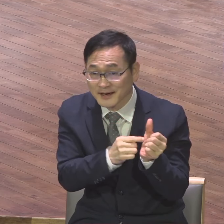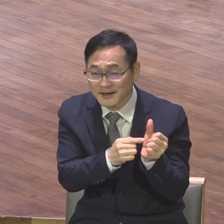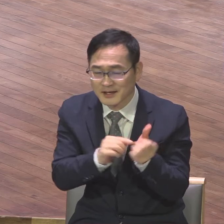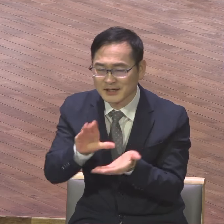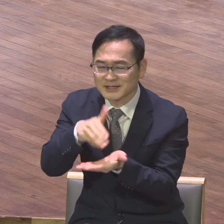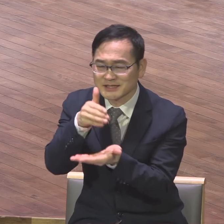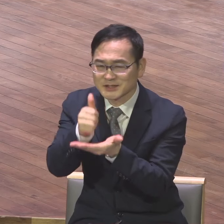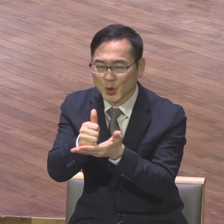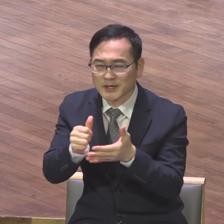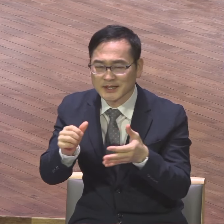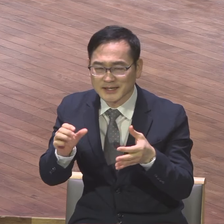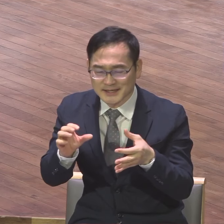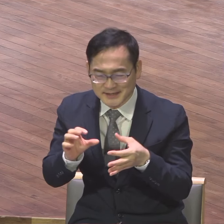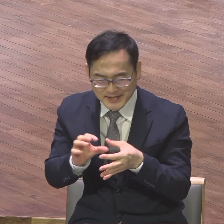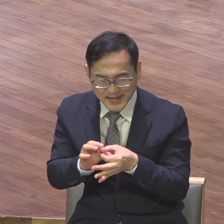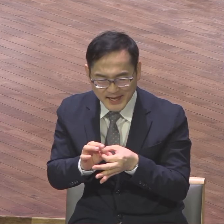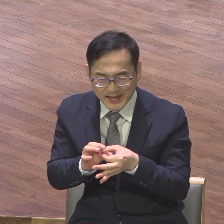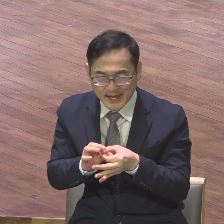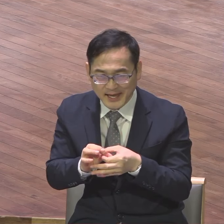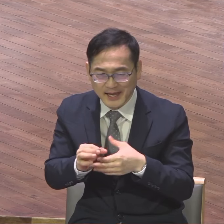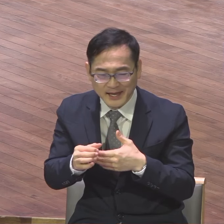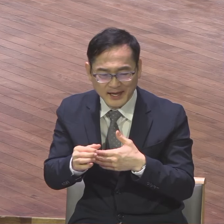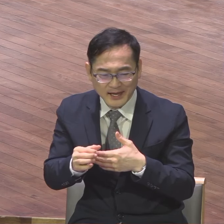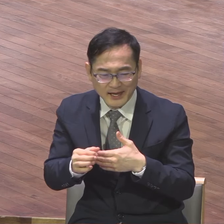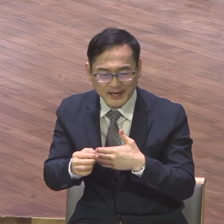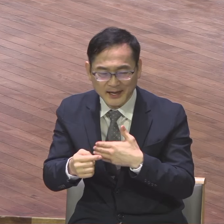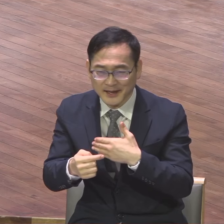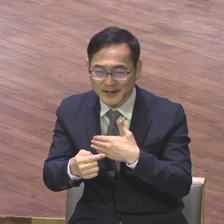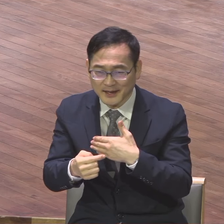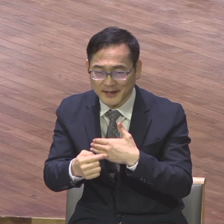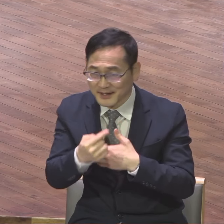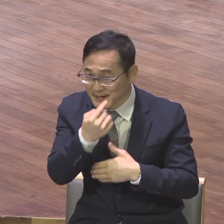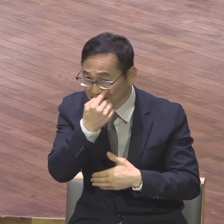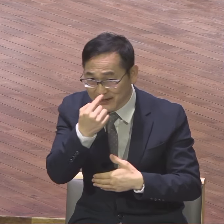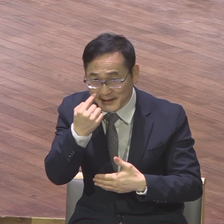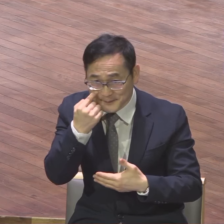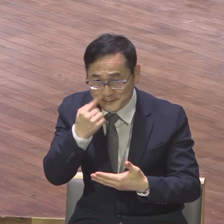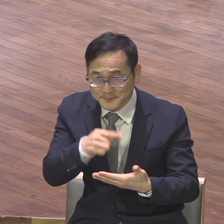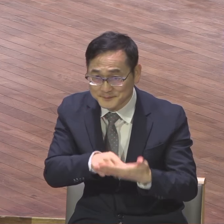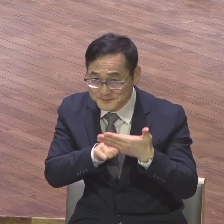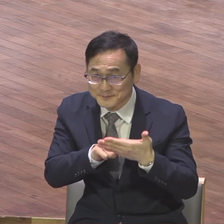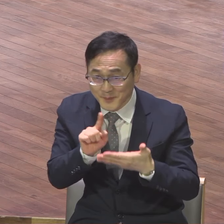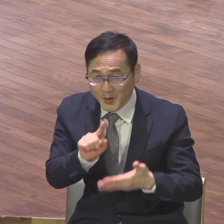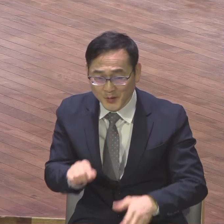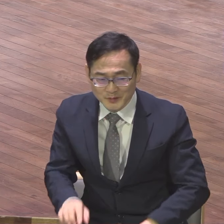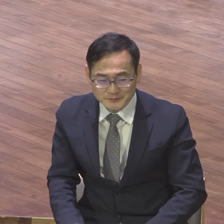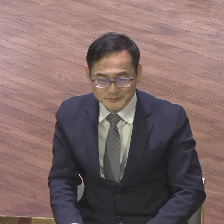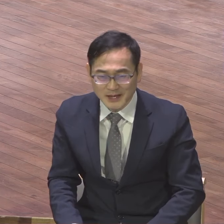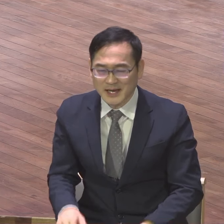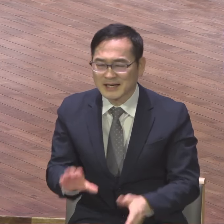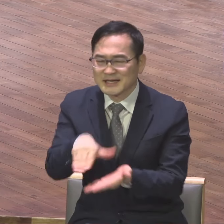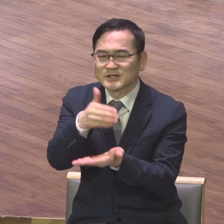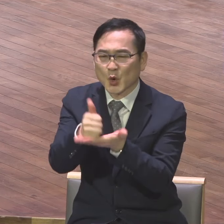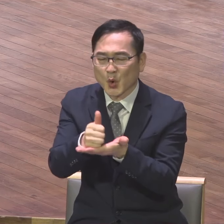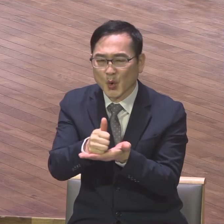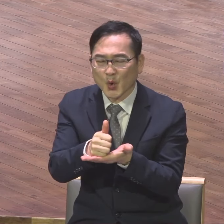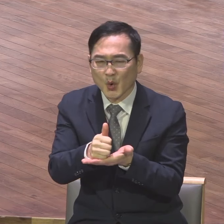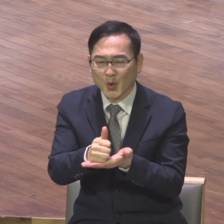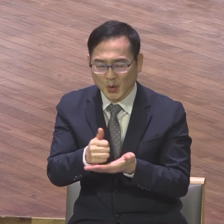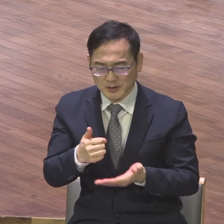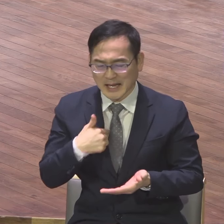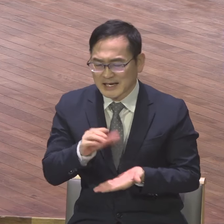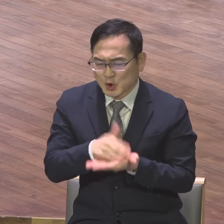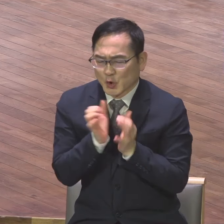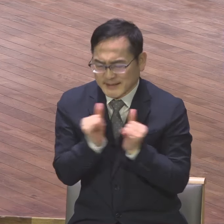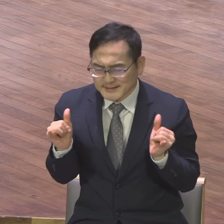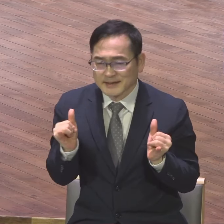그리스도인의 표지라는 책에서 그리스도인을 나타내는 표지가 뭐냐, 그리스도인의 표지는 십자가 장식품이나 물고기 표식 같은 것이